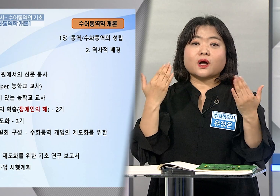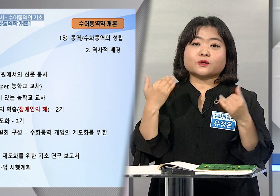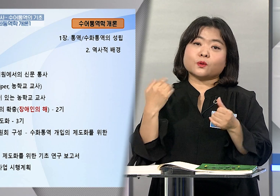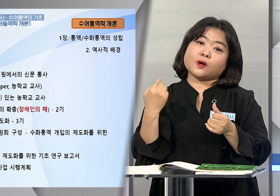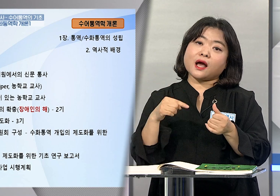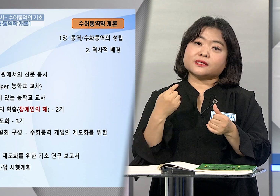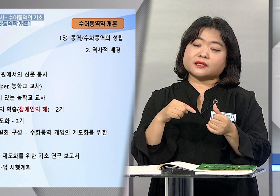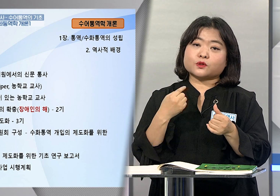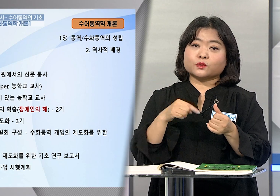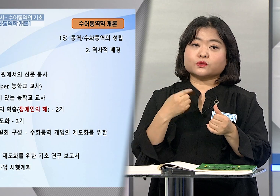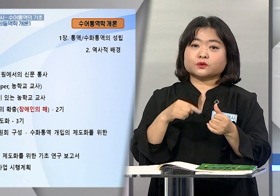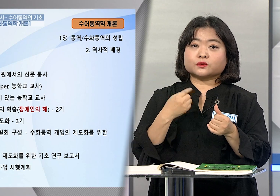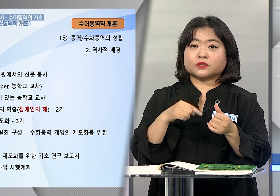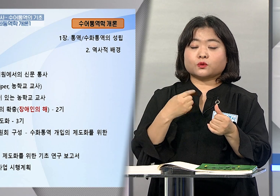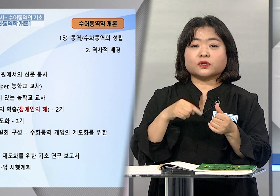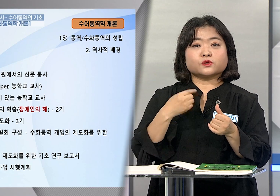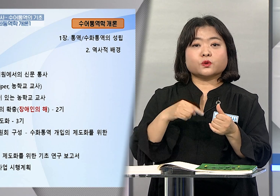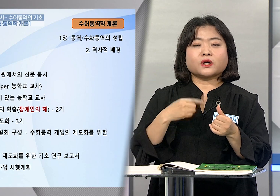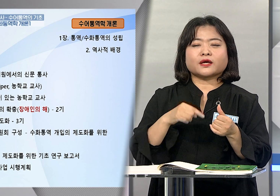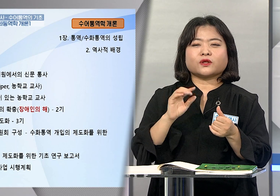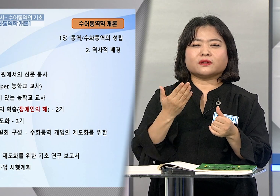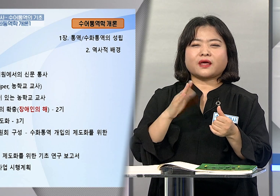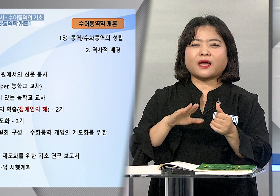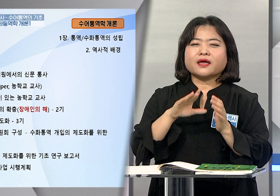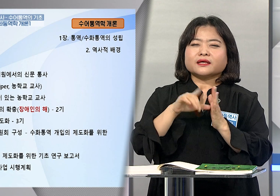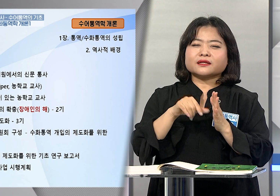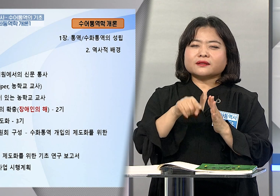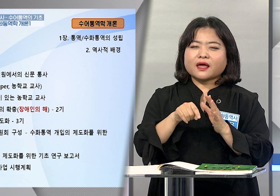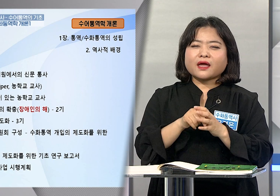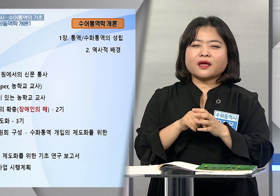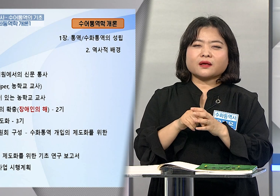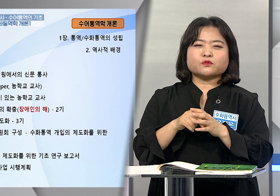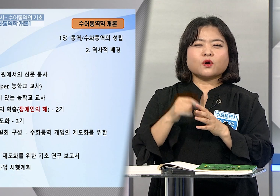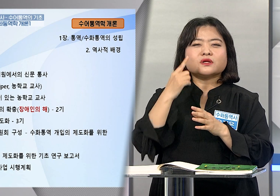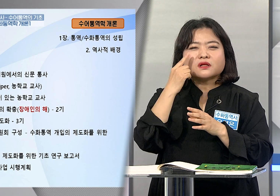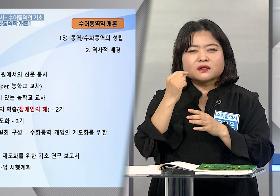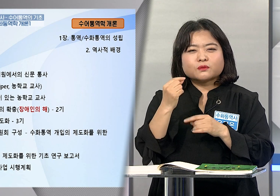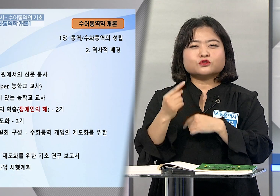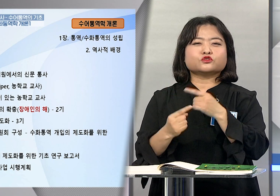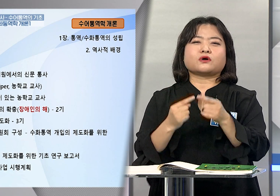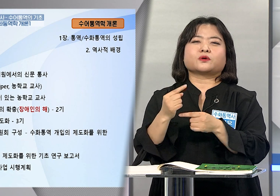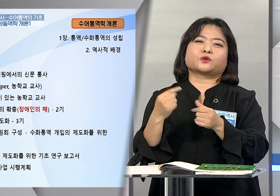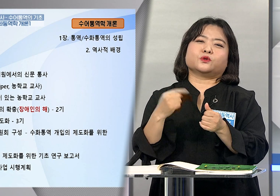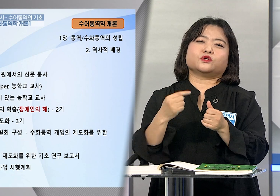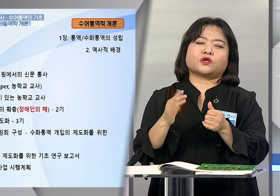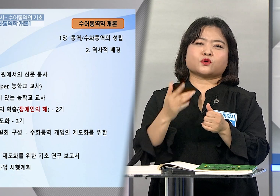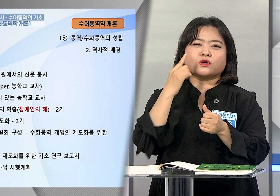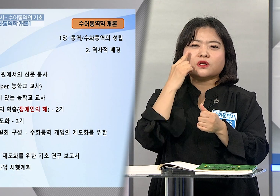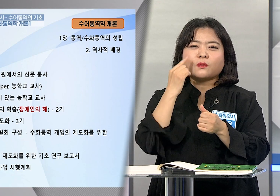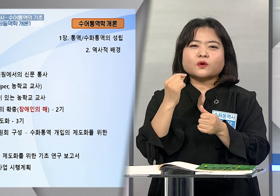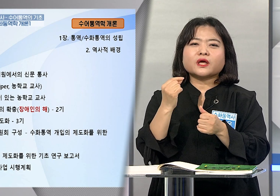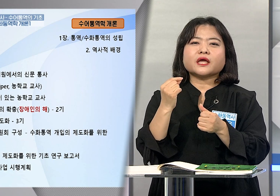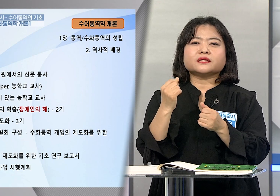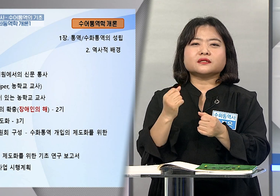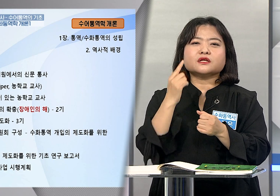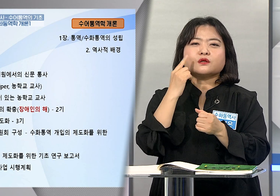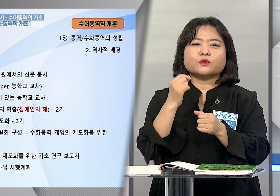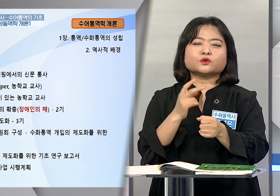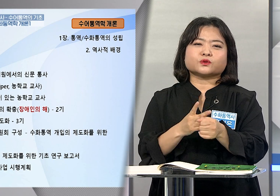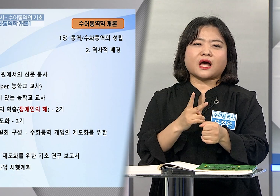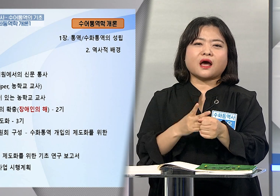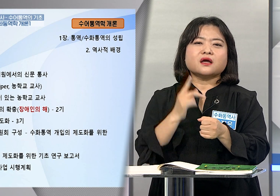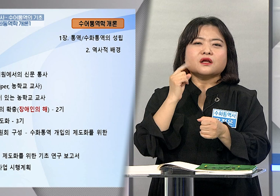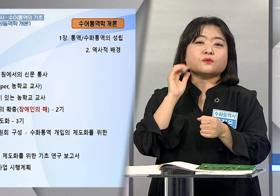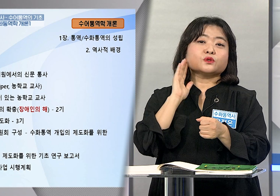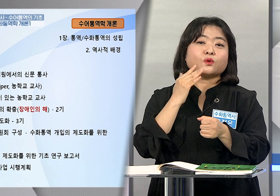농학교였죠. 농학교가 이제 농인을 교육하게 됐는데 이때 물론 일본 수화로 교육이 되죠. 일본에 있는